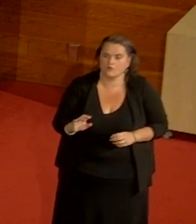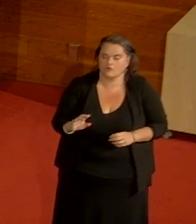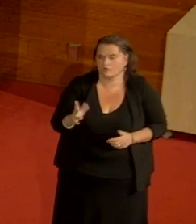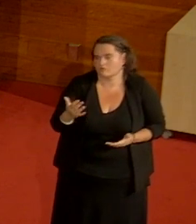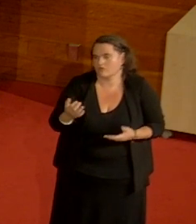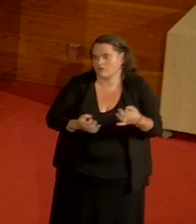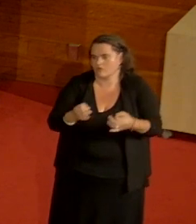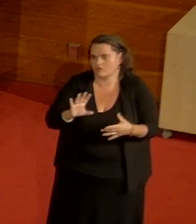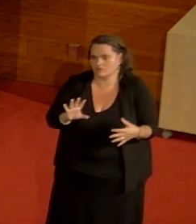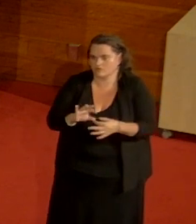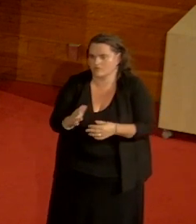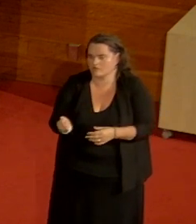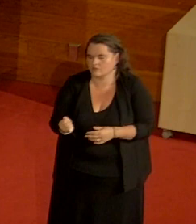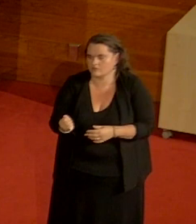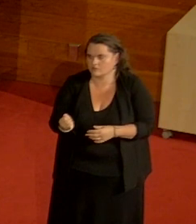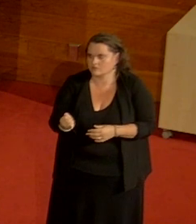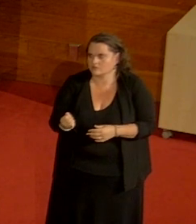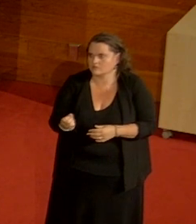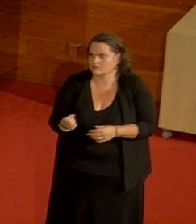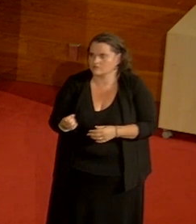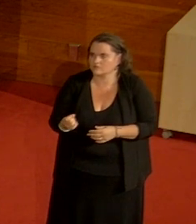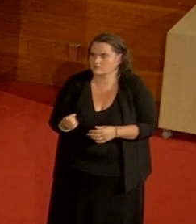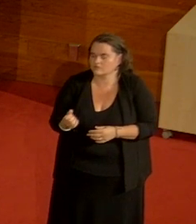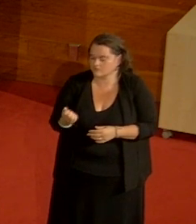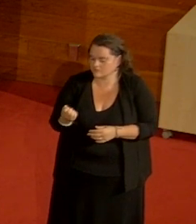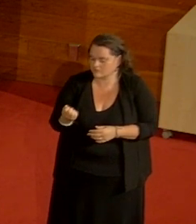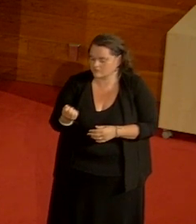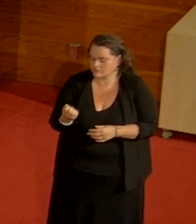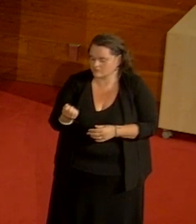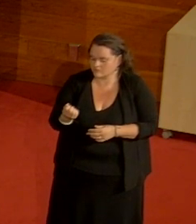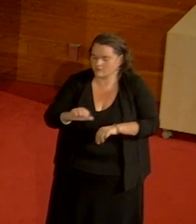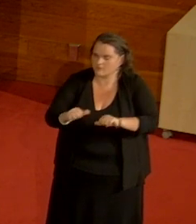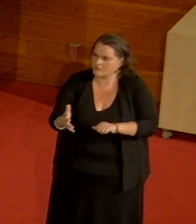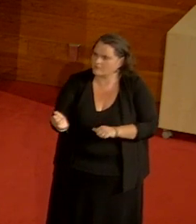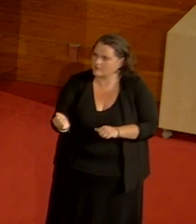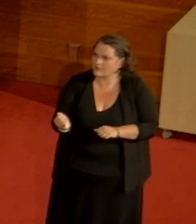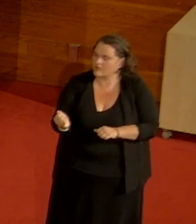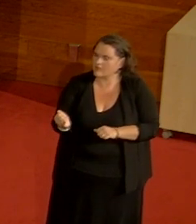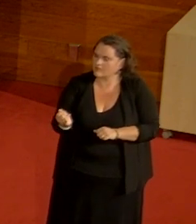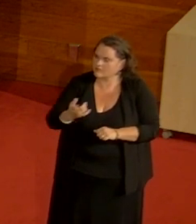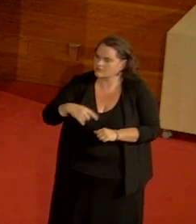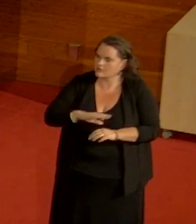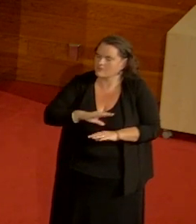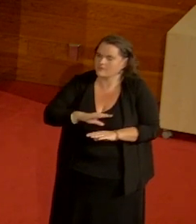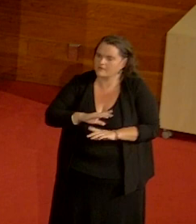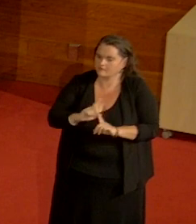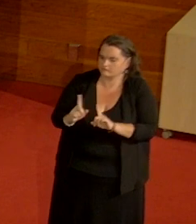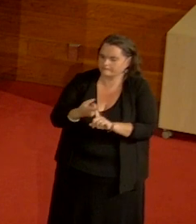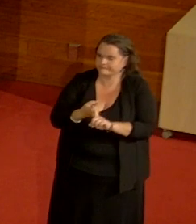ah eh Sí que tenemos eh mecanismos para para para